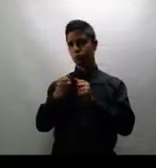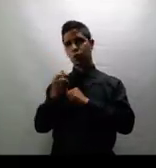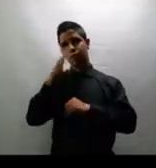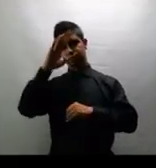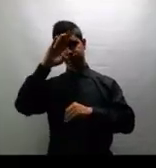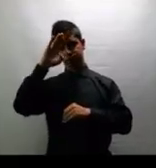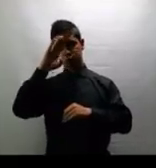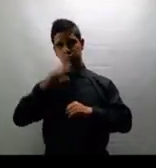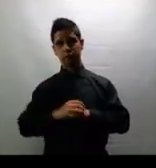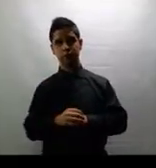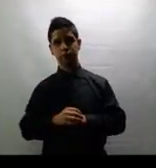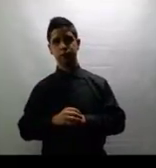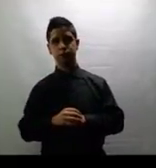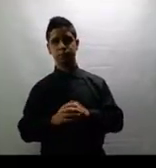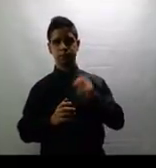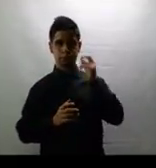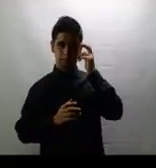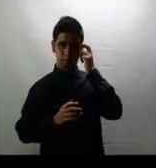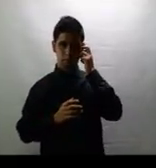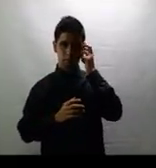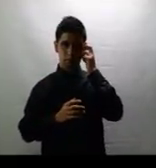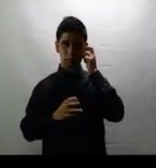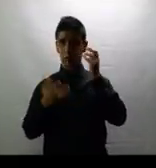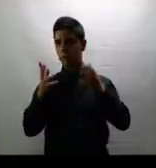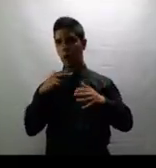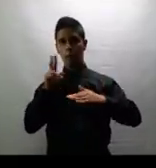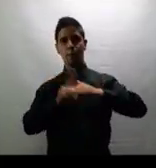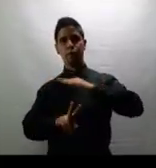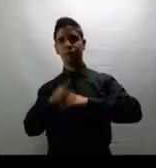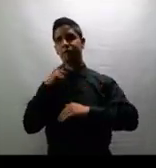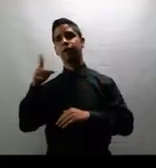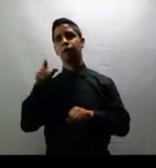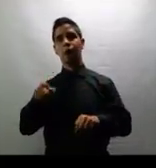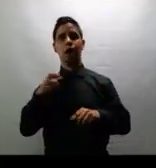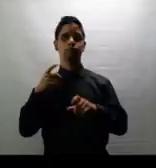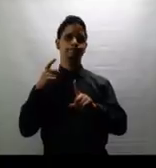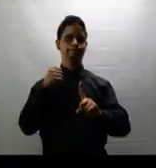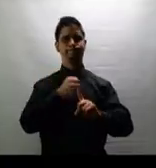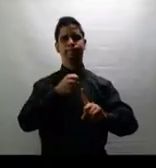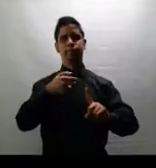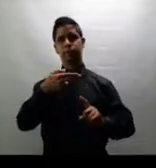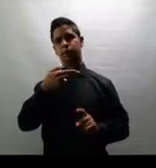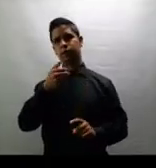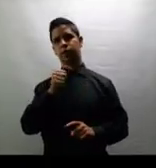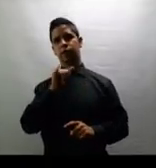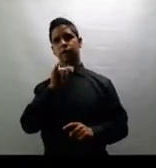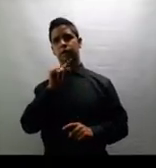los pronósticos que establecen que va y también a